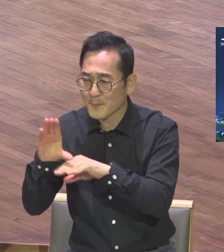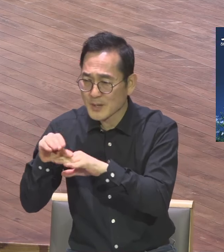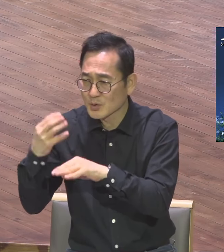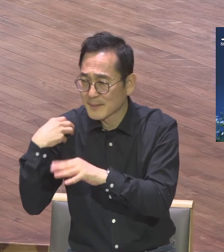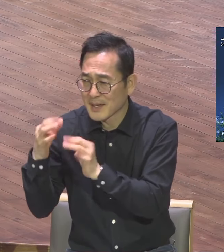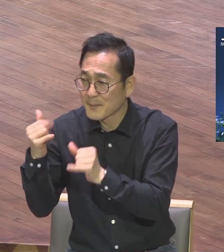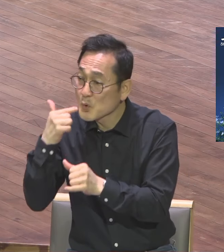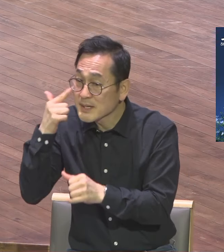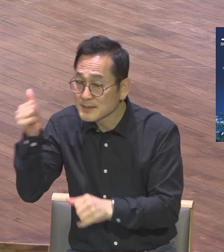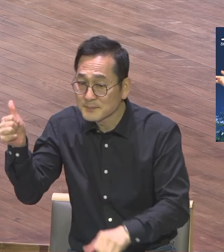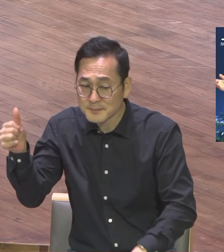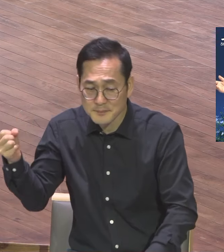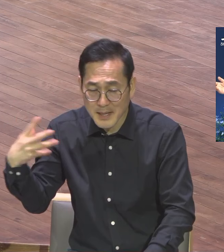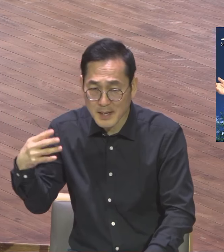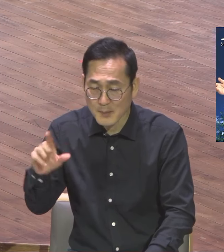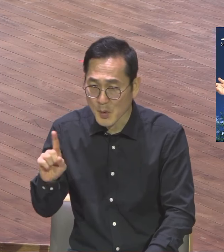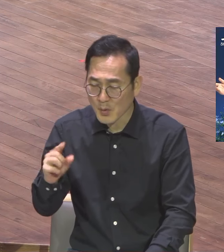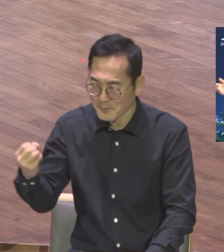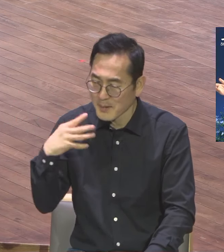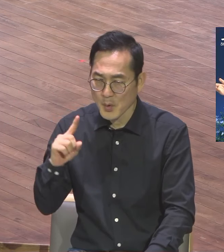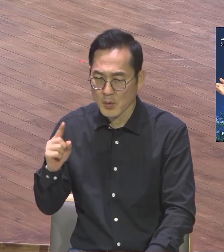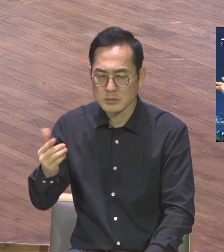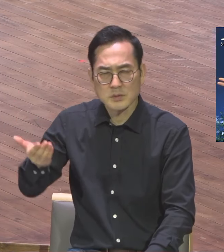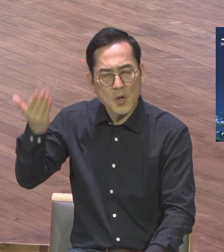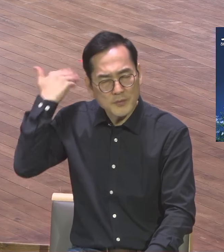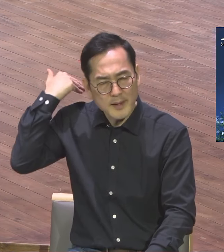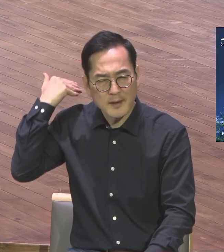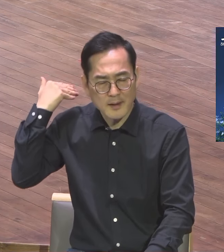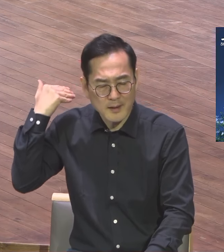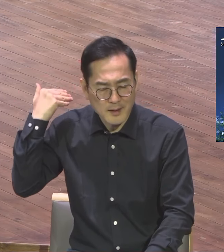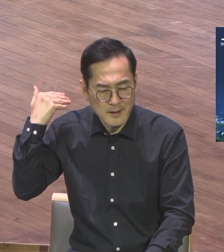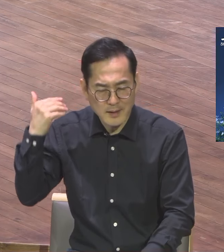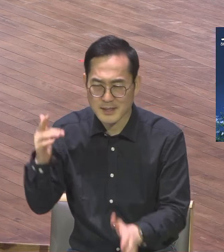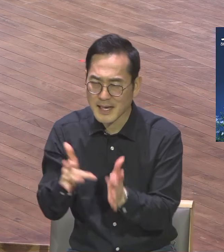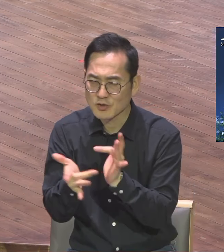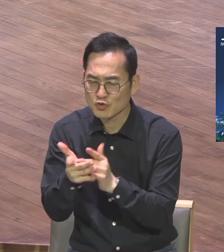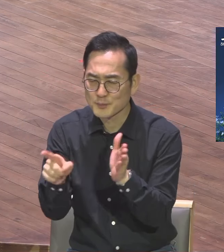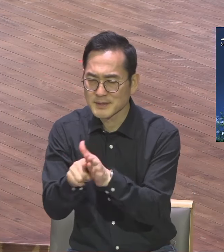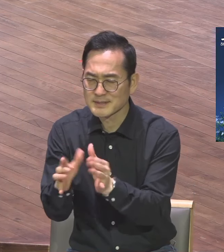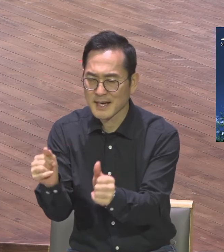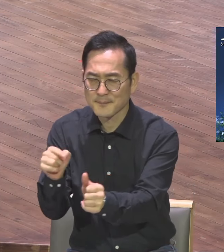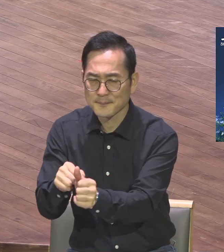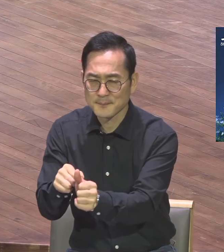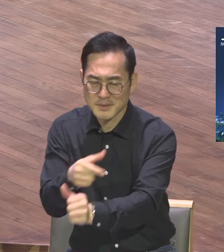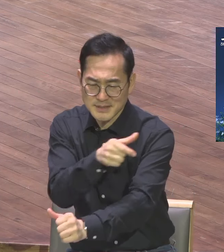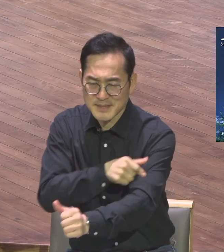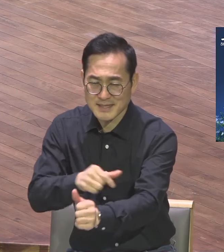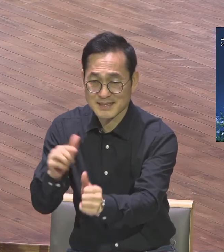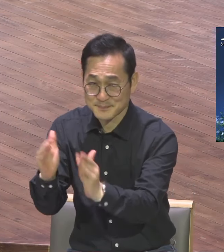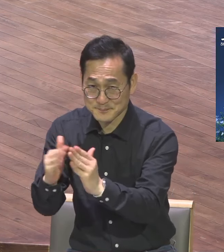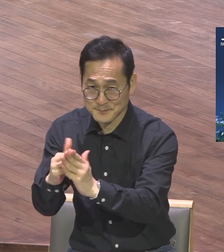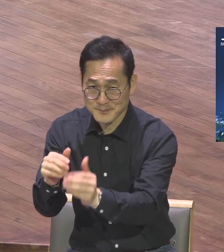했대. 얼마 전에 그 예수 믿는 그 집사 집에